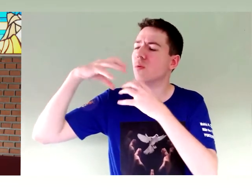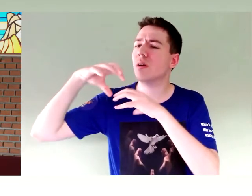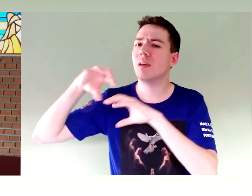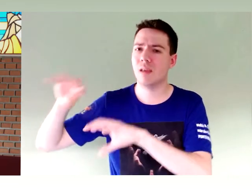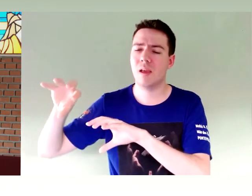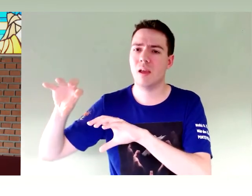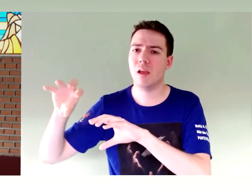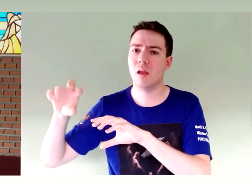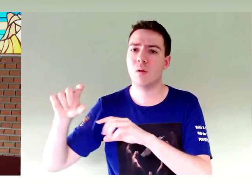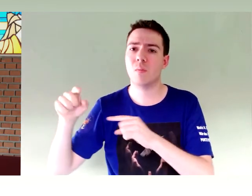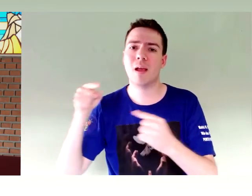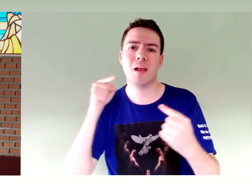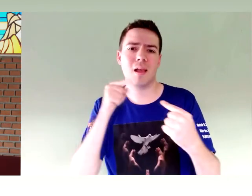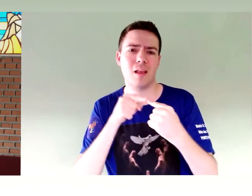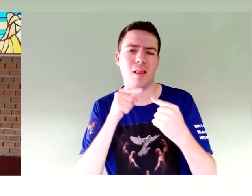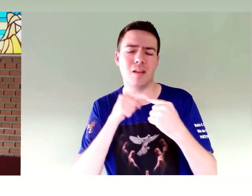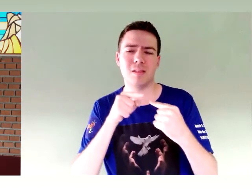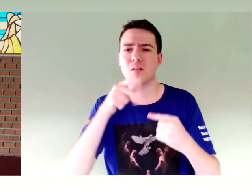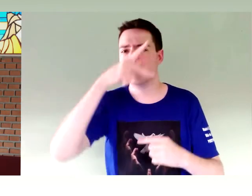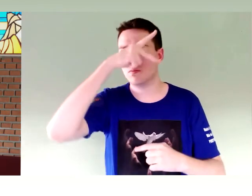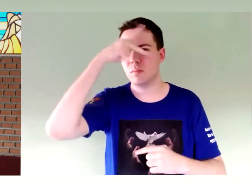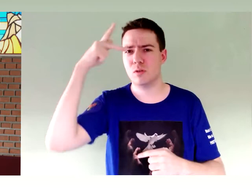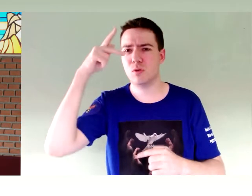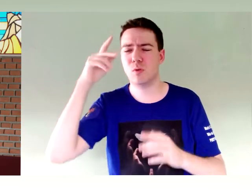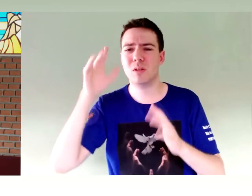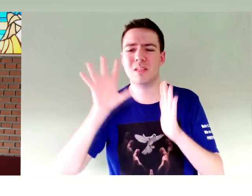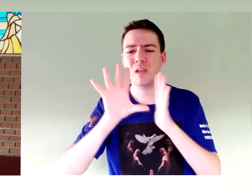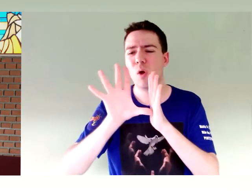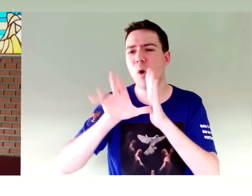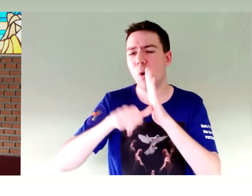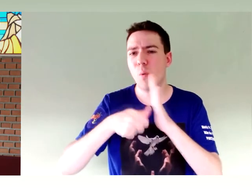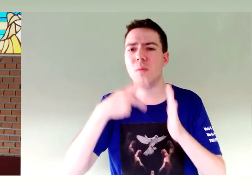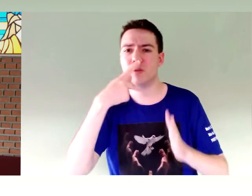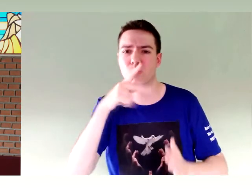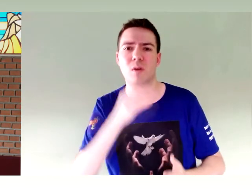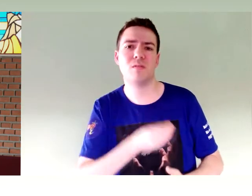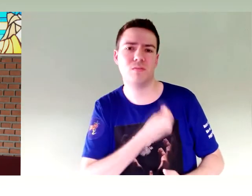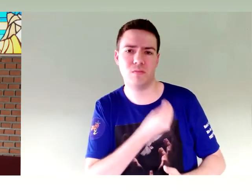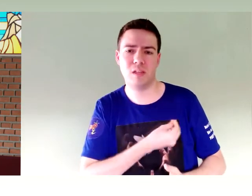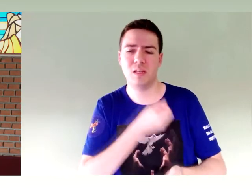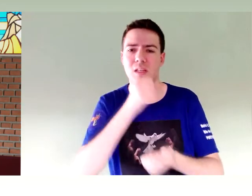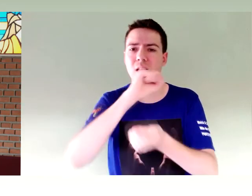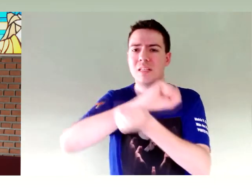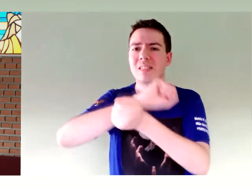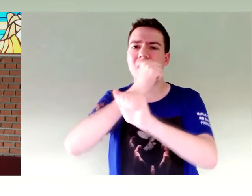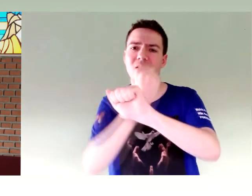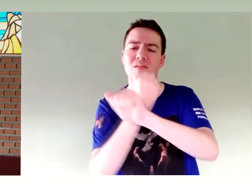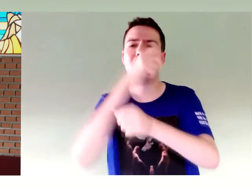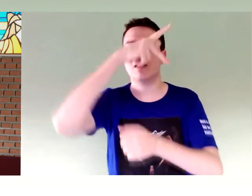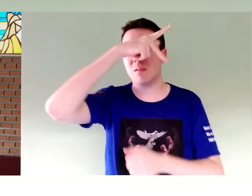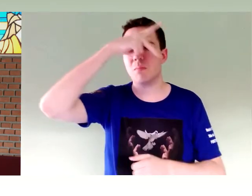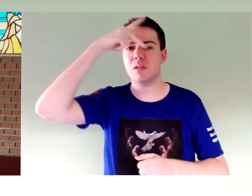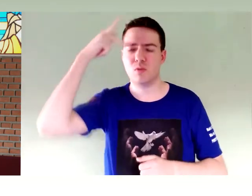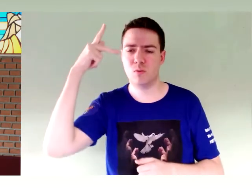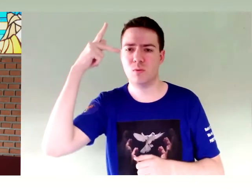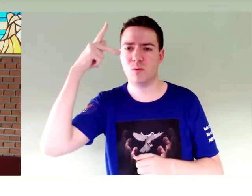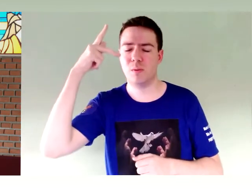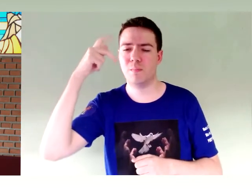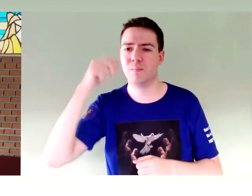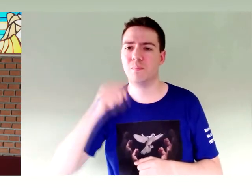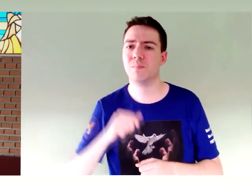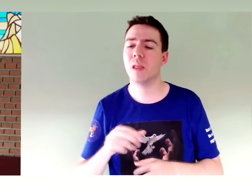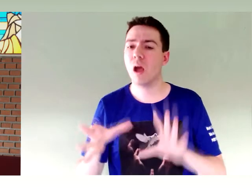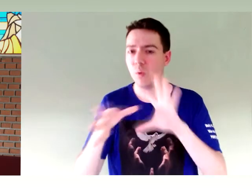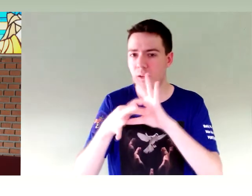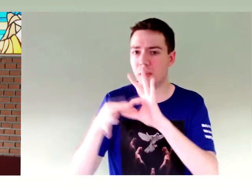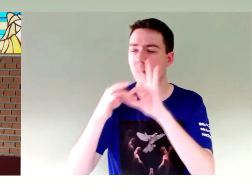que a relação com ele seja uma absorção ou uma escravidão da nossa humanidade. Com